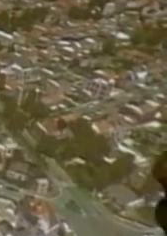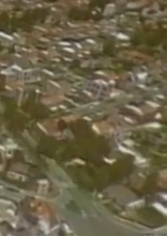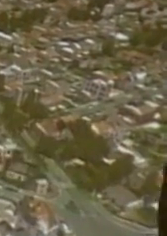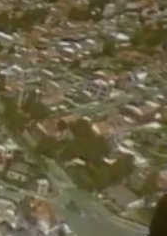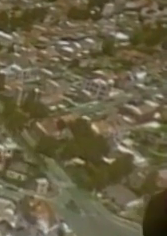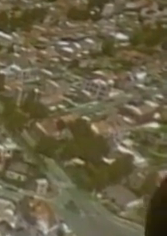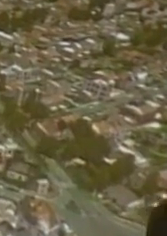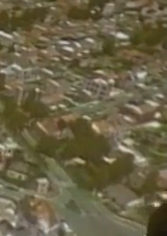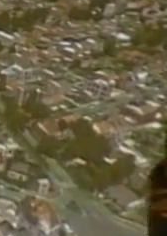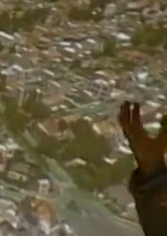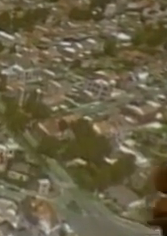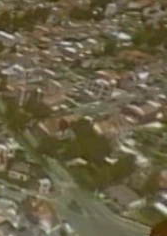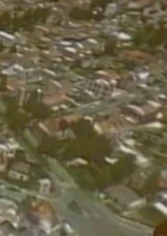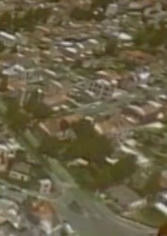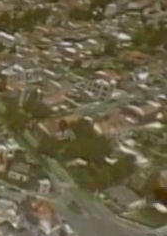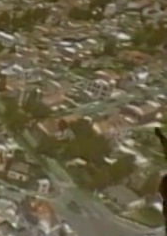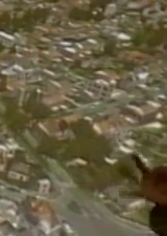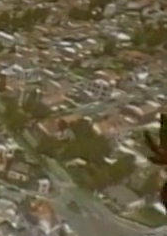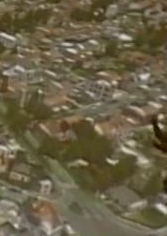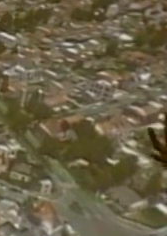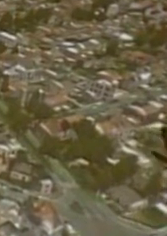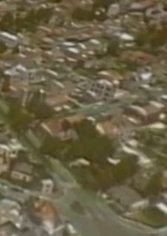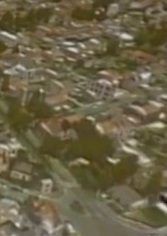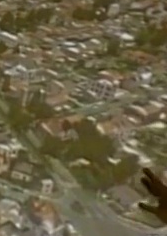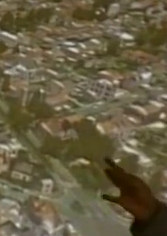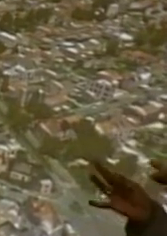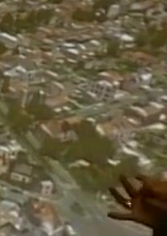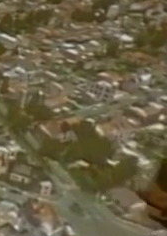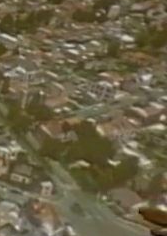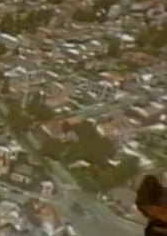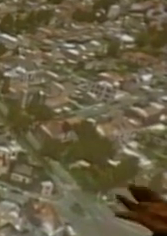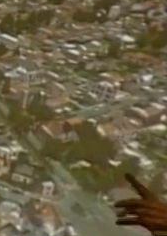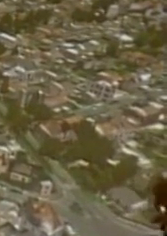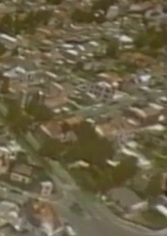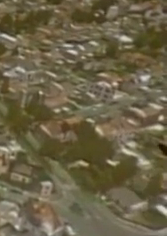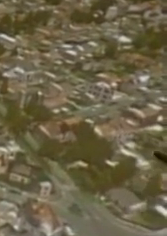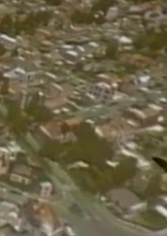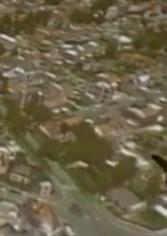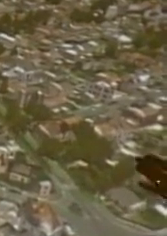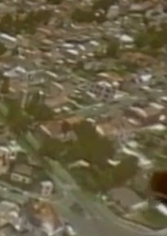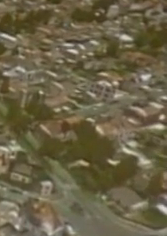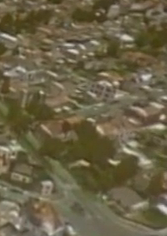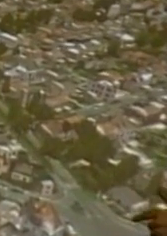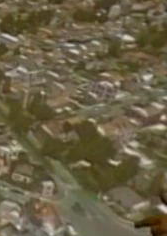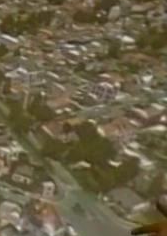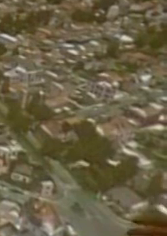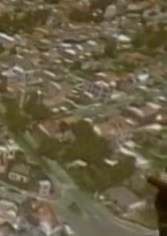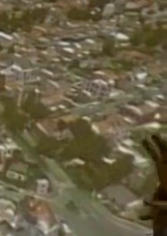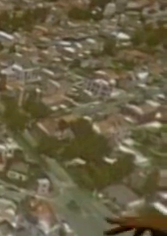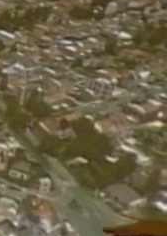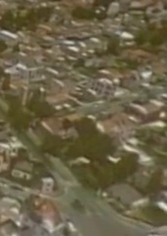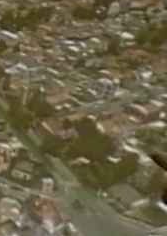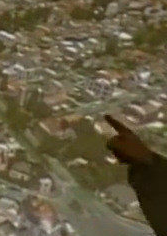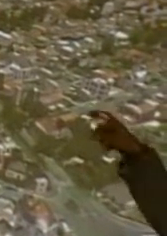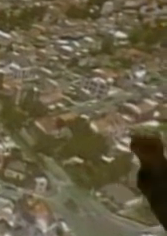bataillé pour arriver à retrouver du foncier. On y est arrivé, on l'a localisé autour du gymnase du Havre, pour ceux qui connaissent un